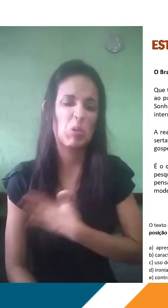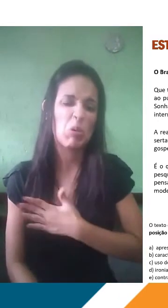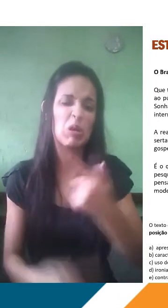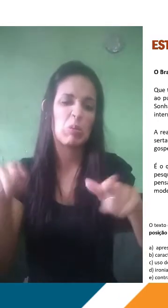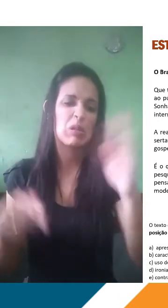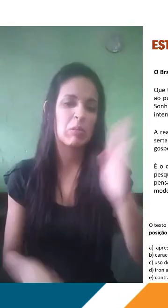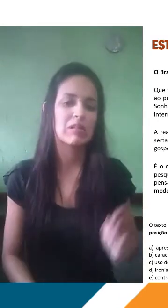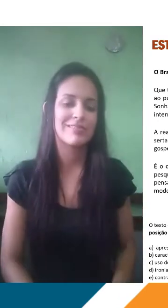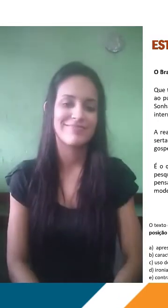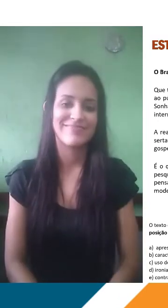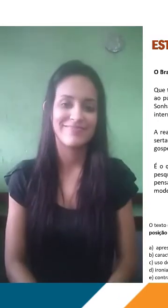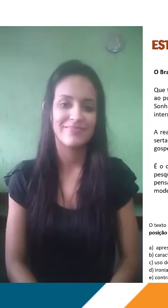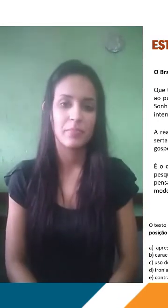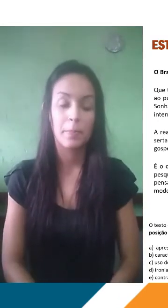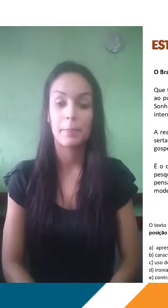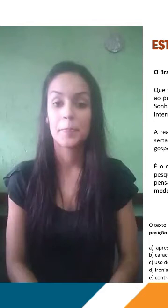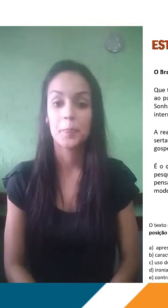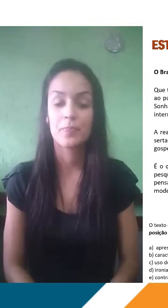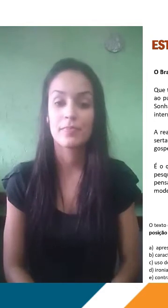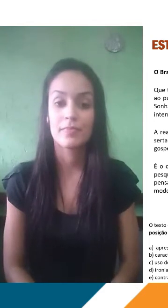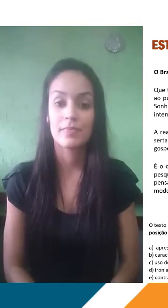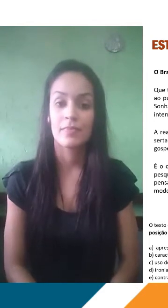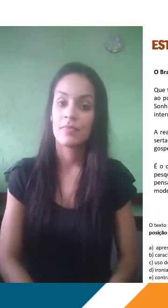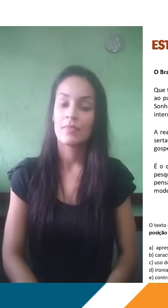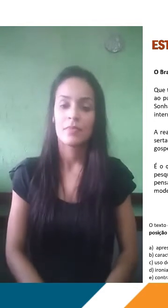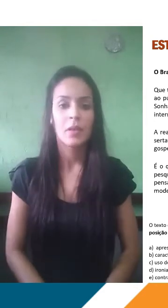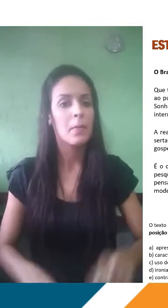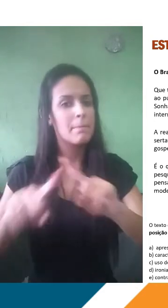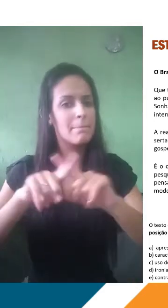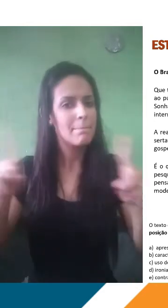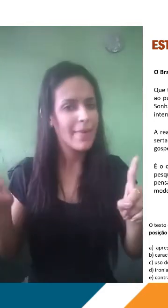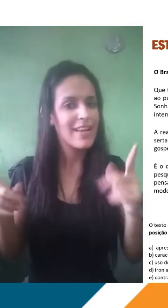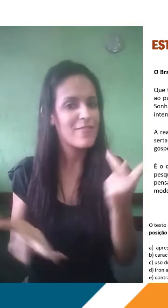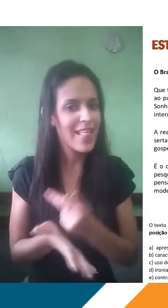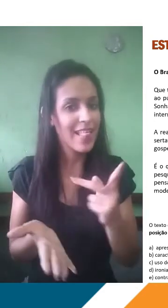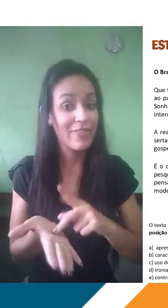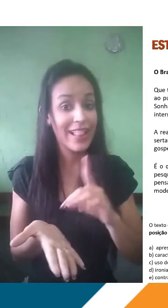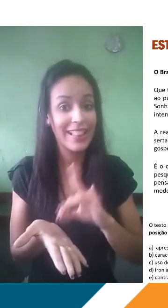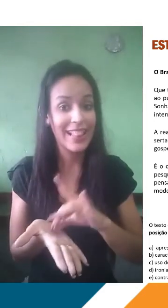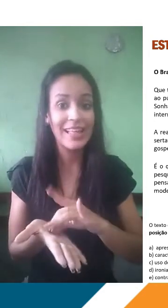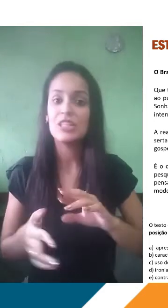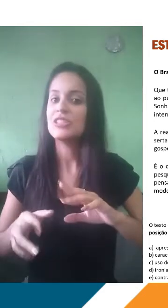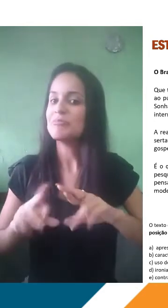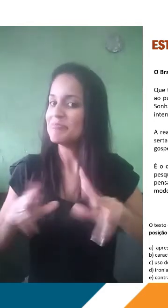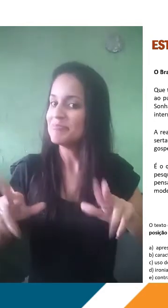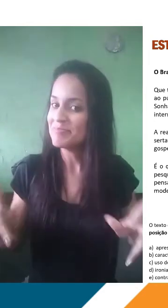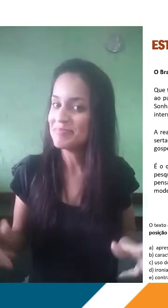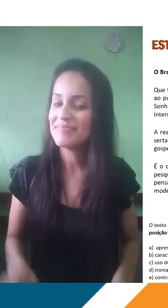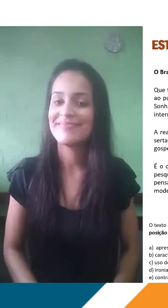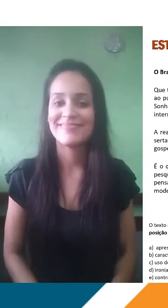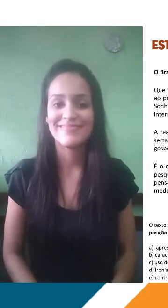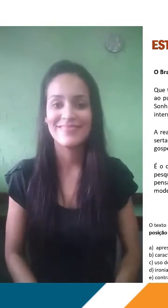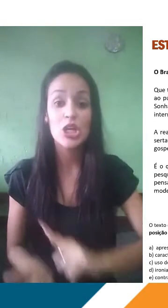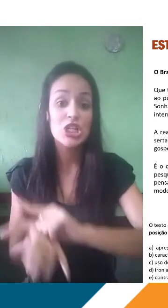ignora o resto A realidade dos hábitos musicais do brasileiro agora está claro Nada tem a ver com esses estereótipos